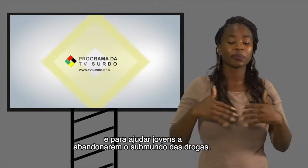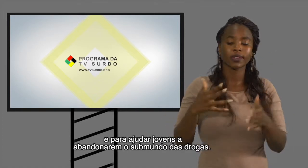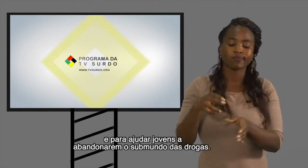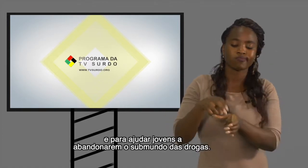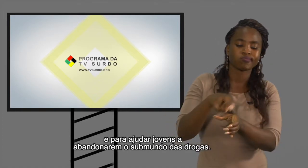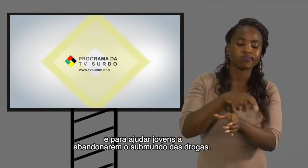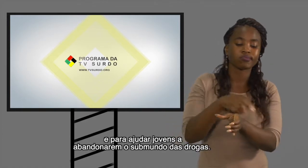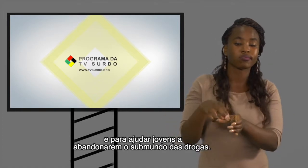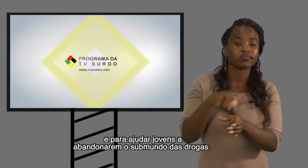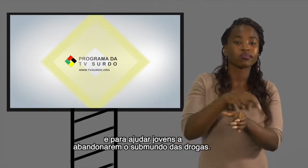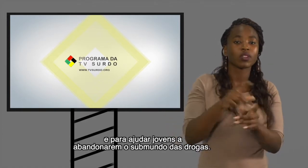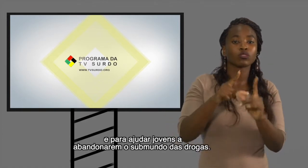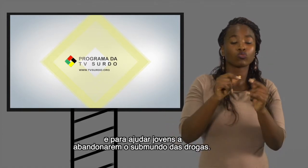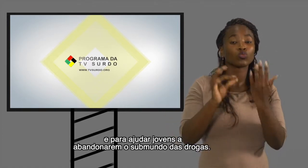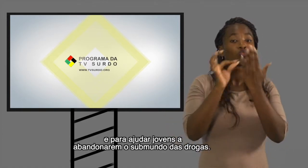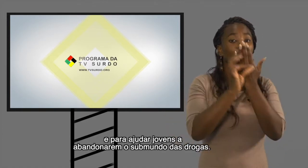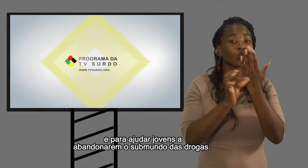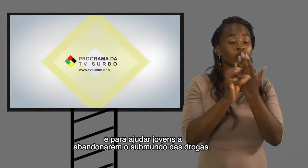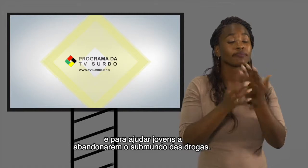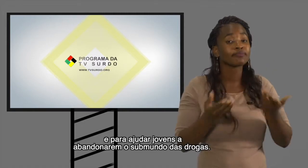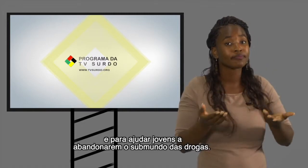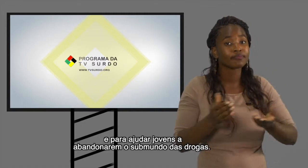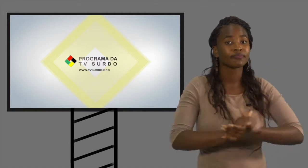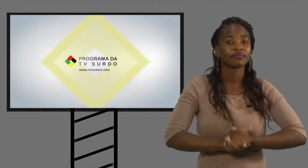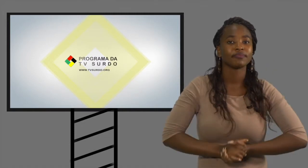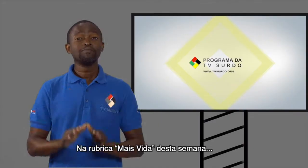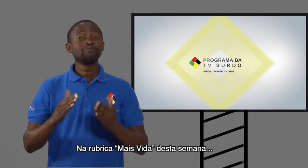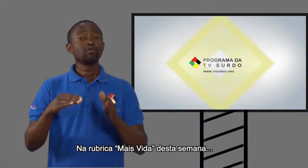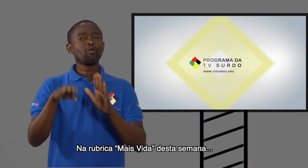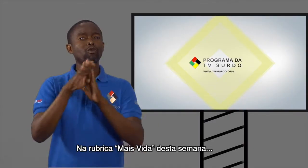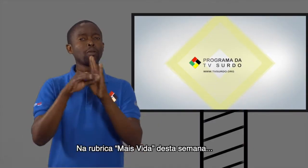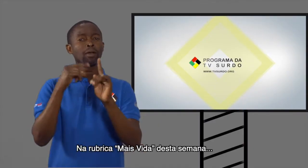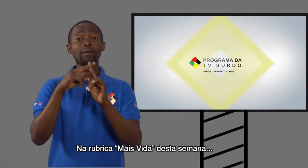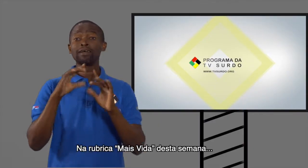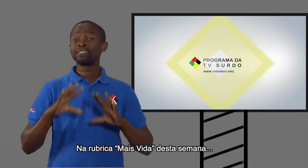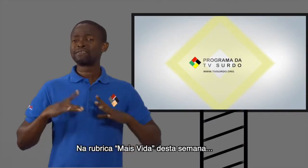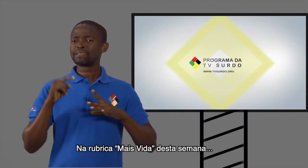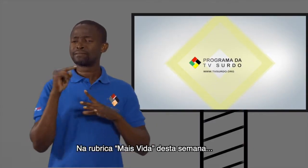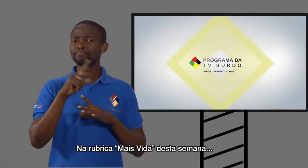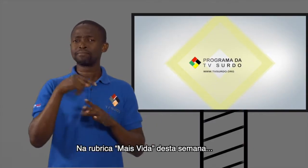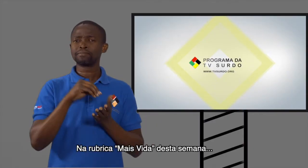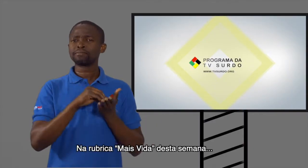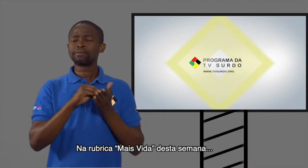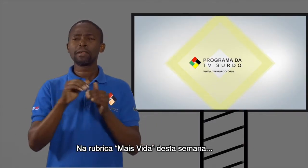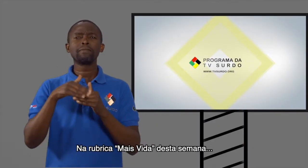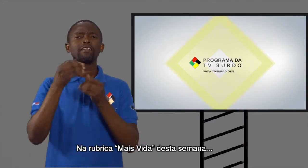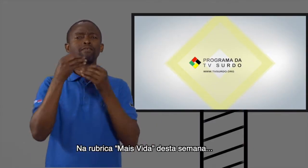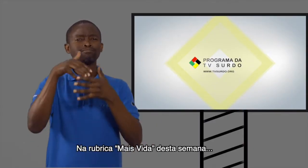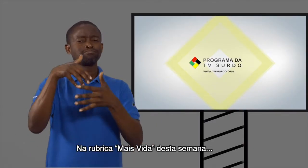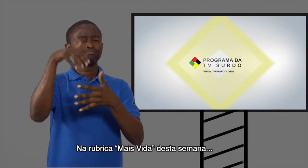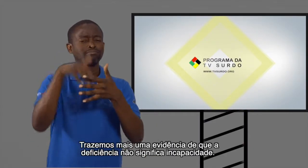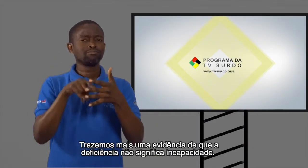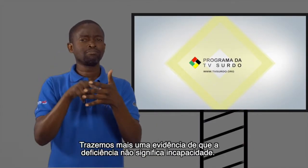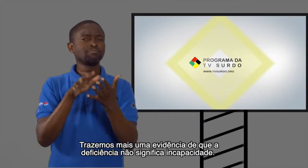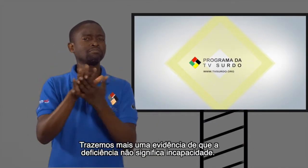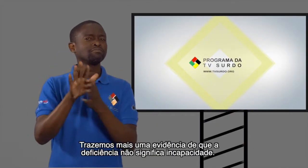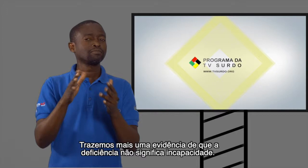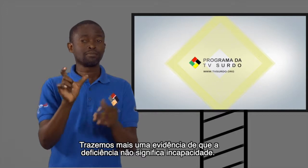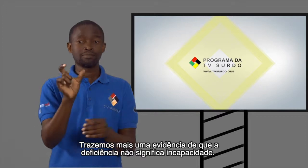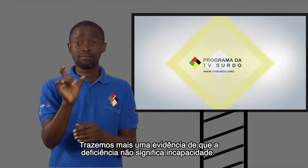jovens a abandonarem o submundo das drogas. Na rubrica Mais Vida desta semana,